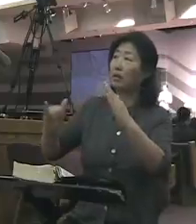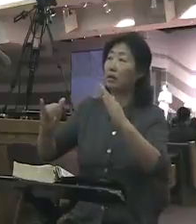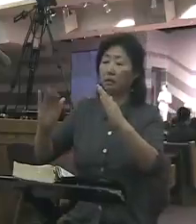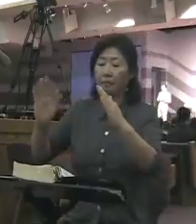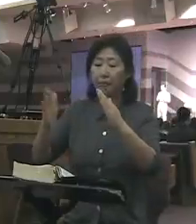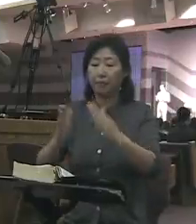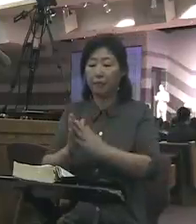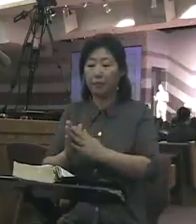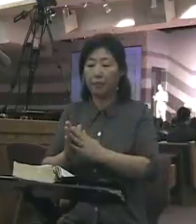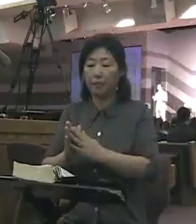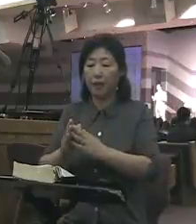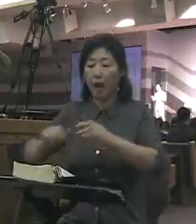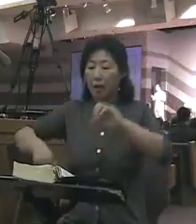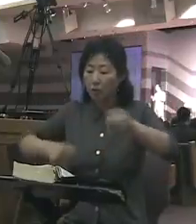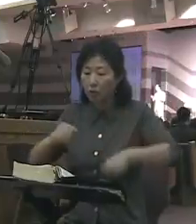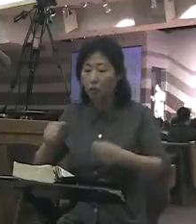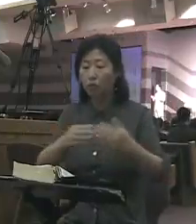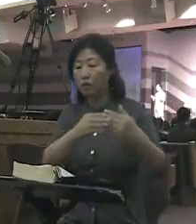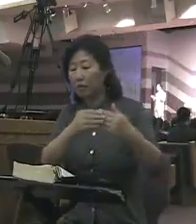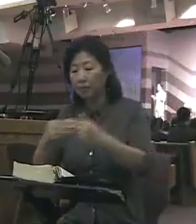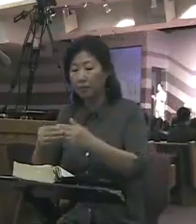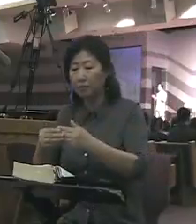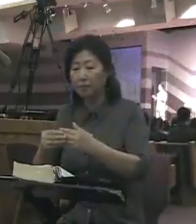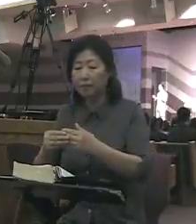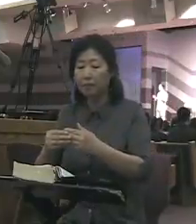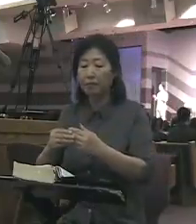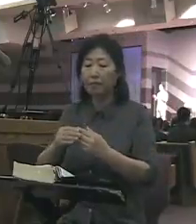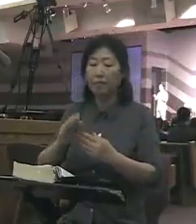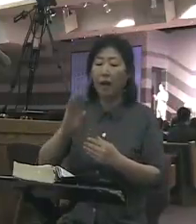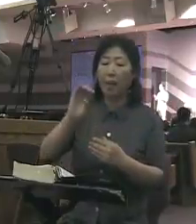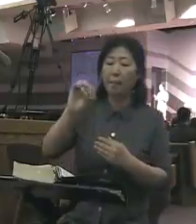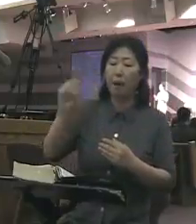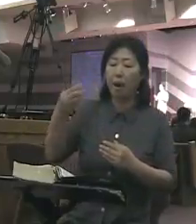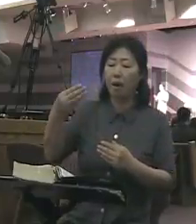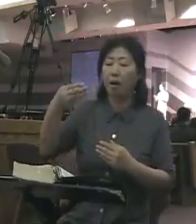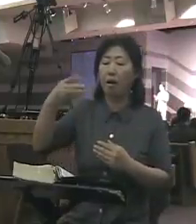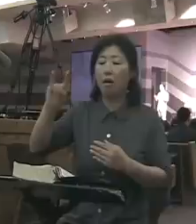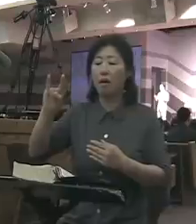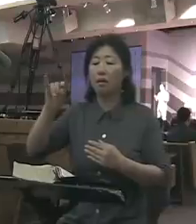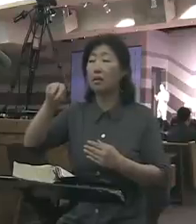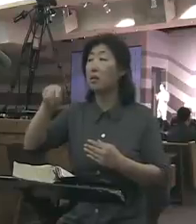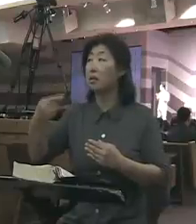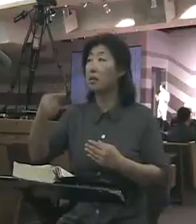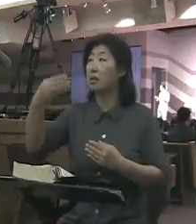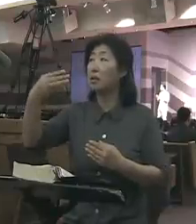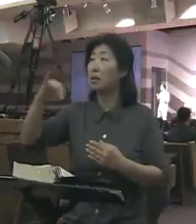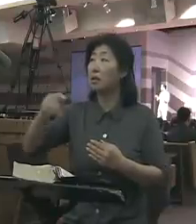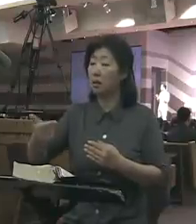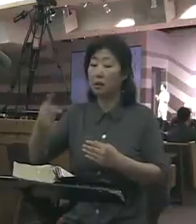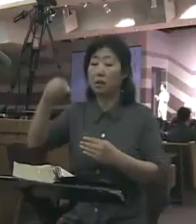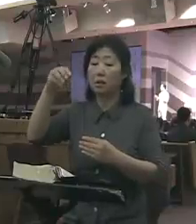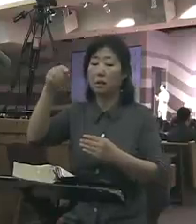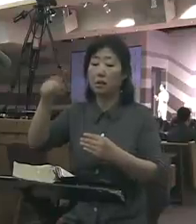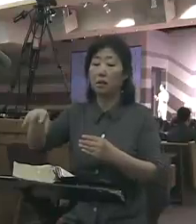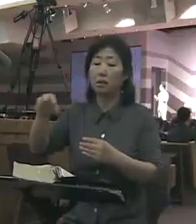그 팔레스타인 지역에 풀을 뜯을 수 있는 곳이 굉장히 희귀했기 때문에 아마 풀 뜯는 일 때문에